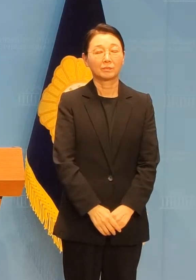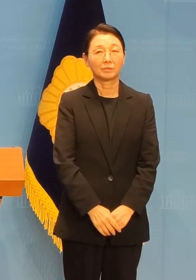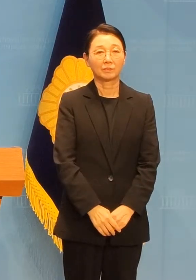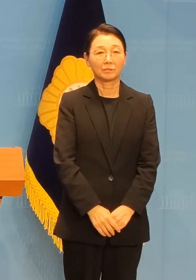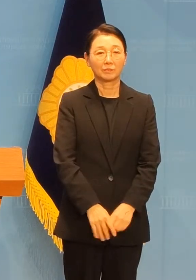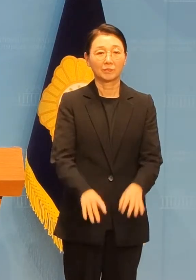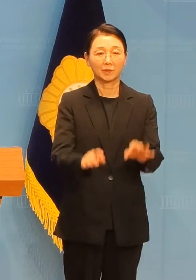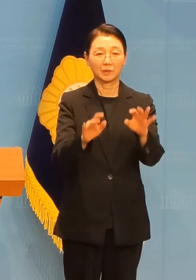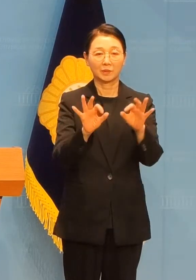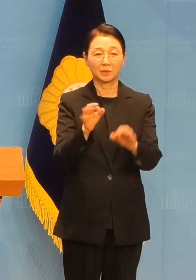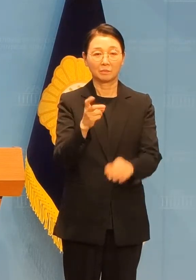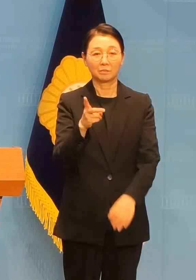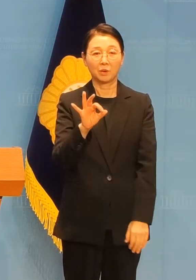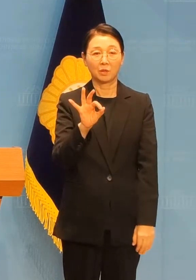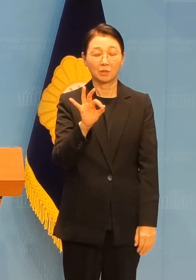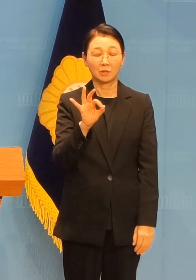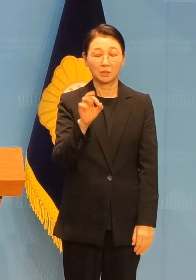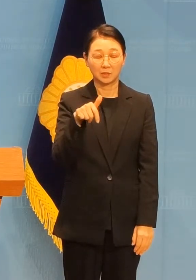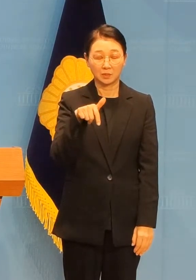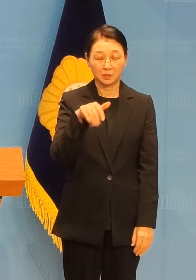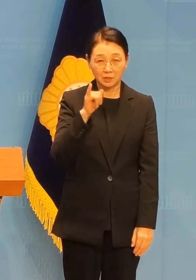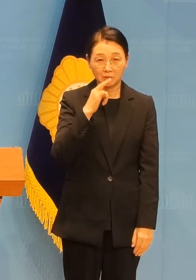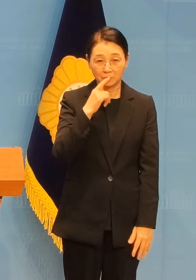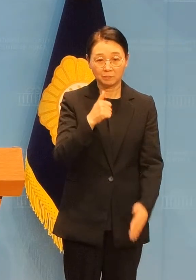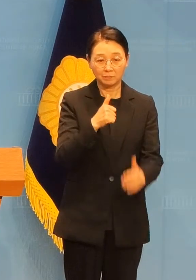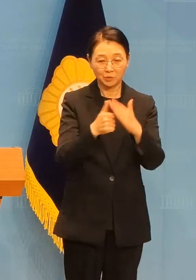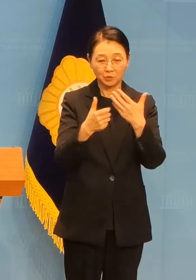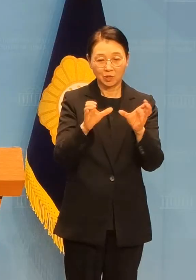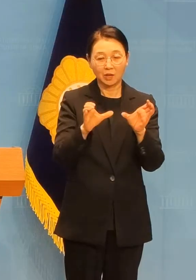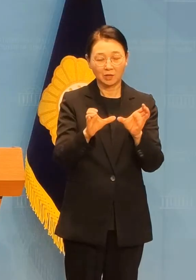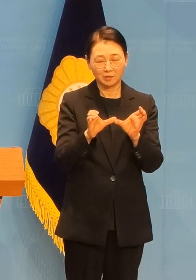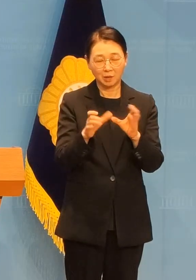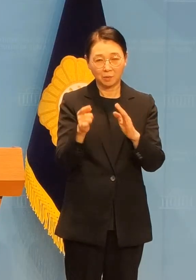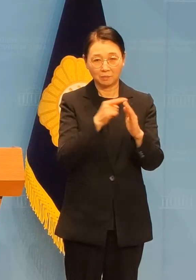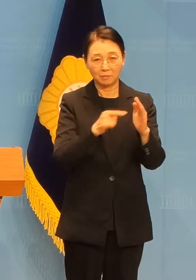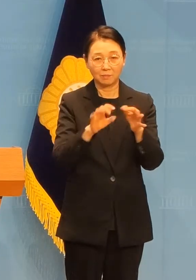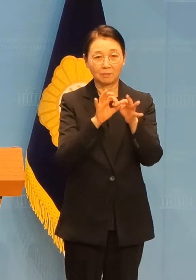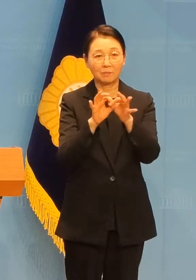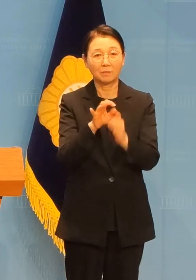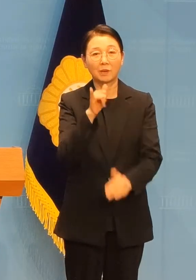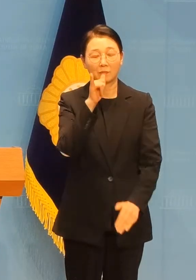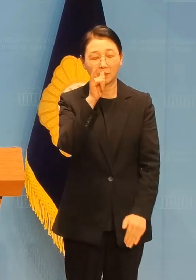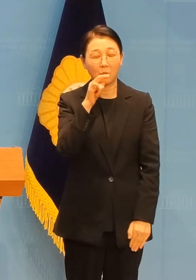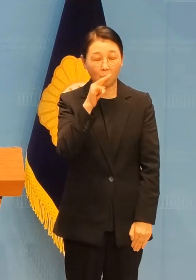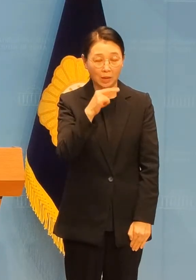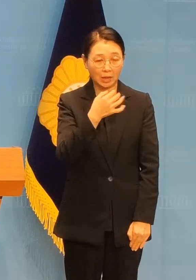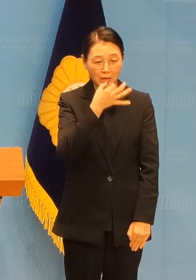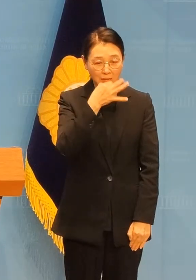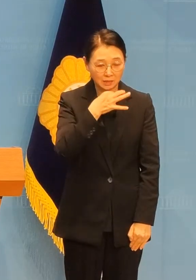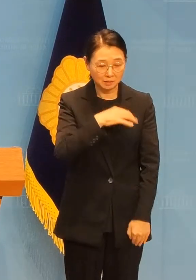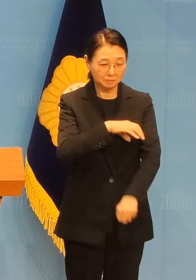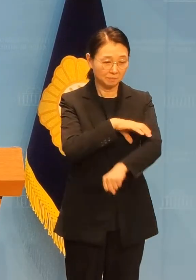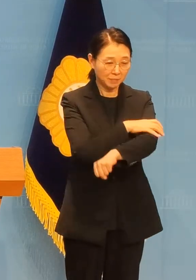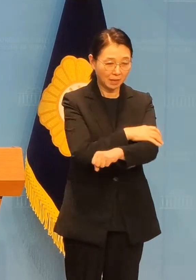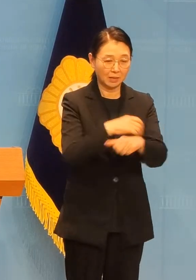김병기 민주당 경찰의 부패 삼각동맹, 거대한 카르텔을 깰 수 있는 건